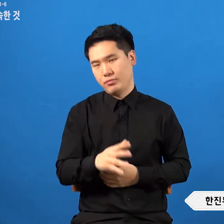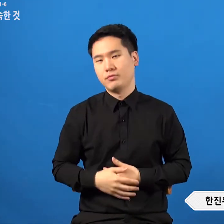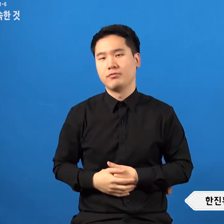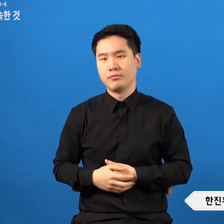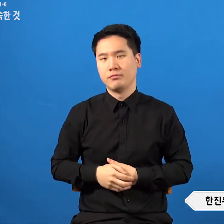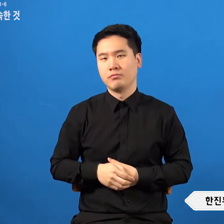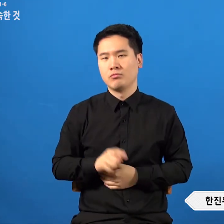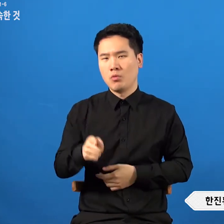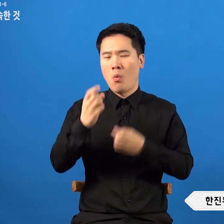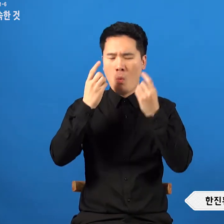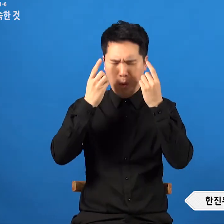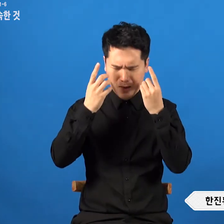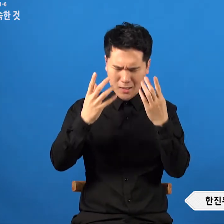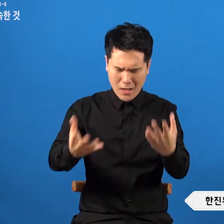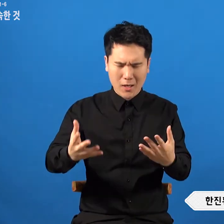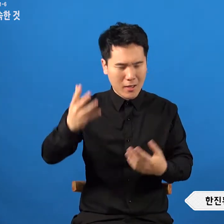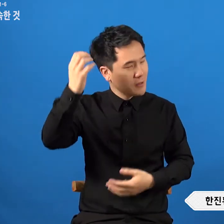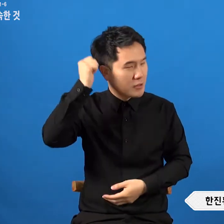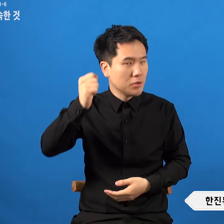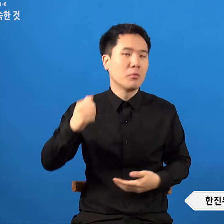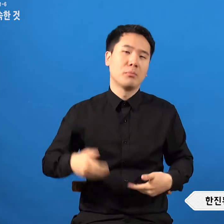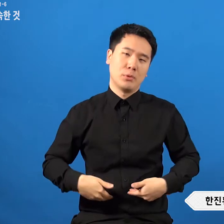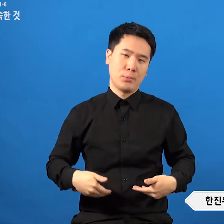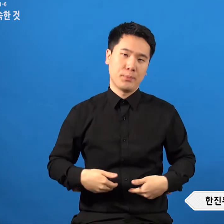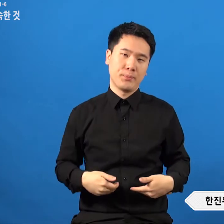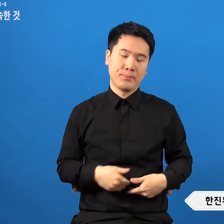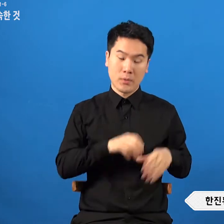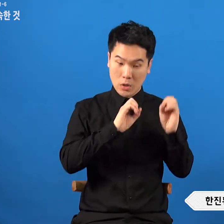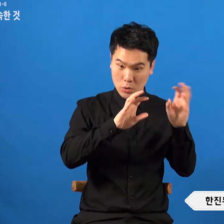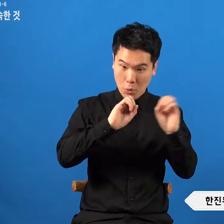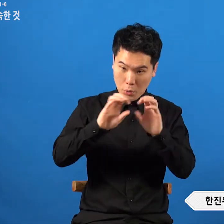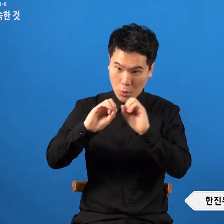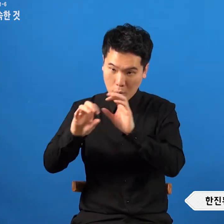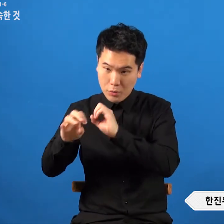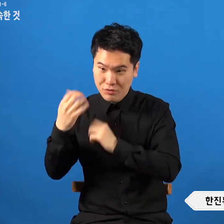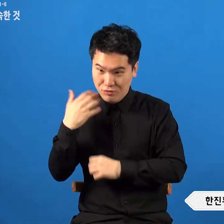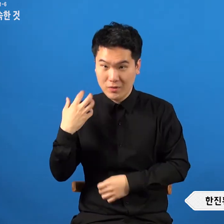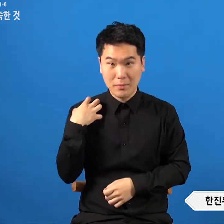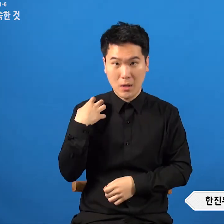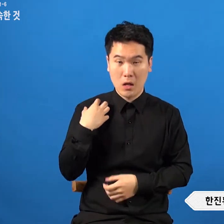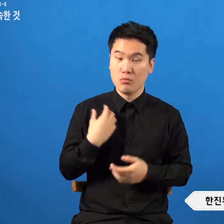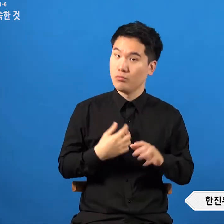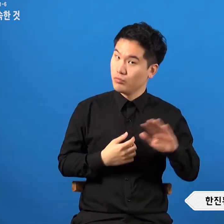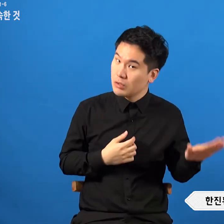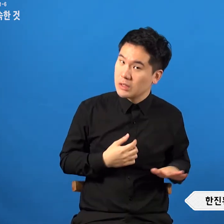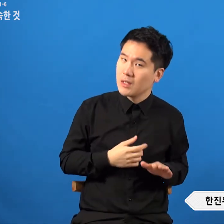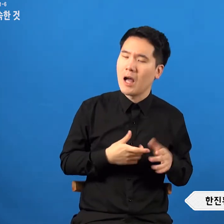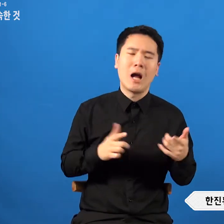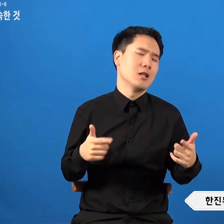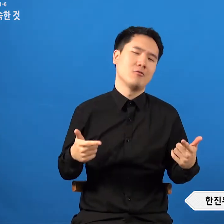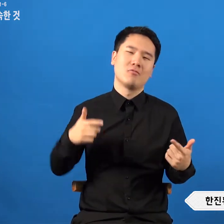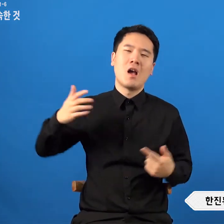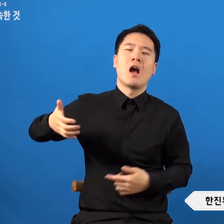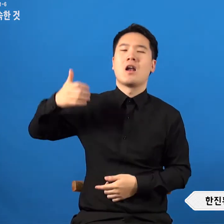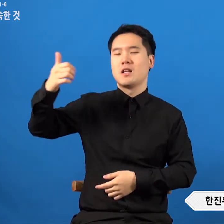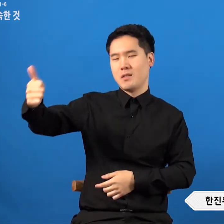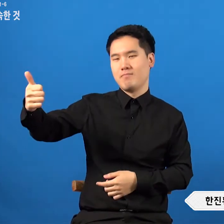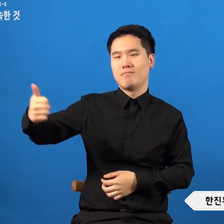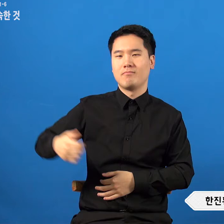것입니다. 그것을 분명히 해야 됩니다. 선교의 주체는 우리가 아니고 하나님입니다.